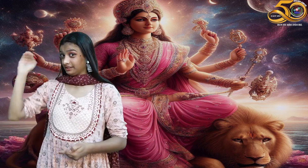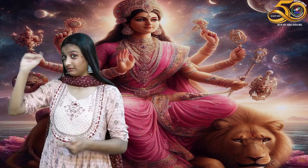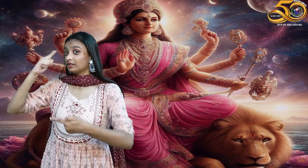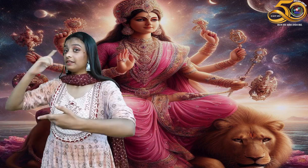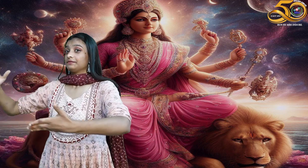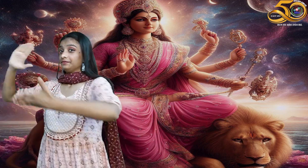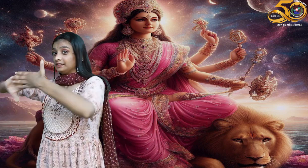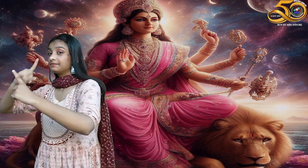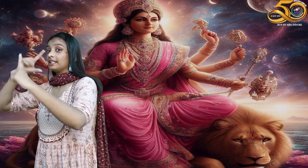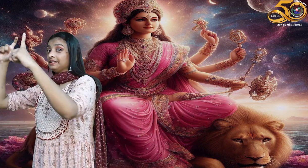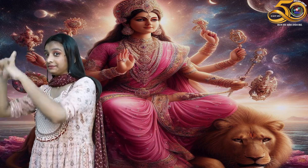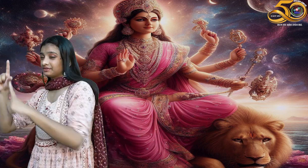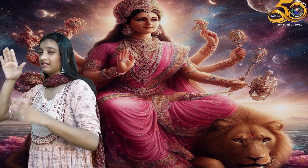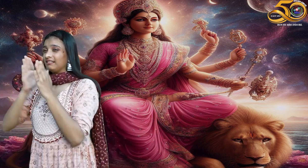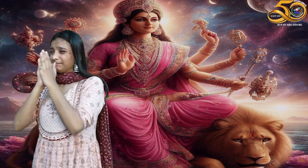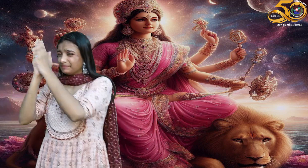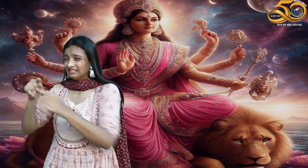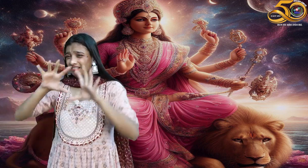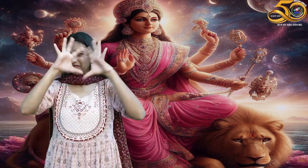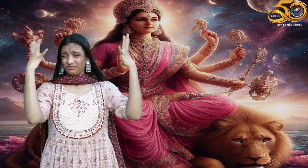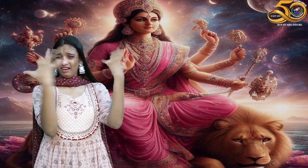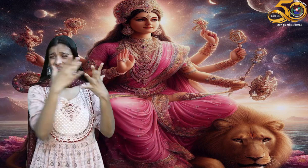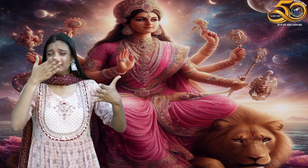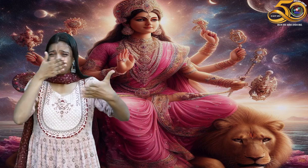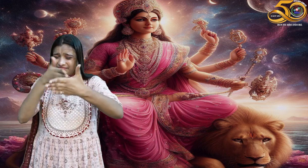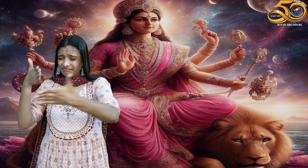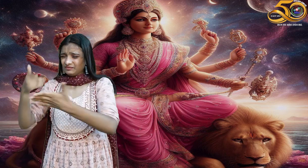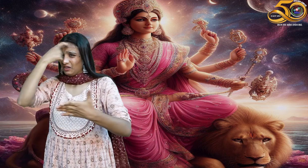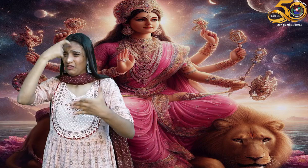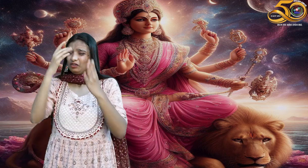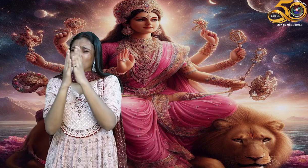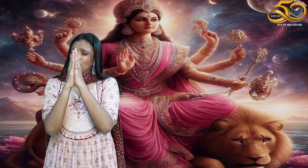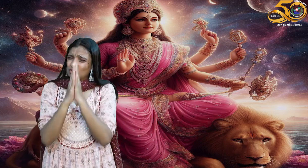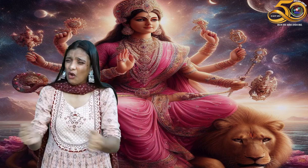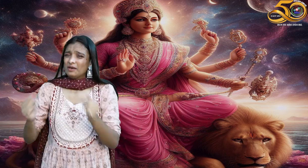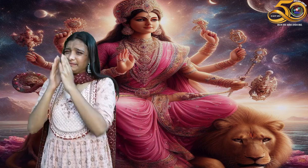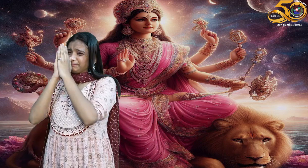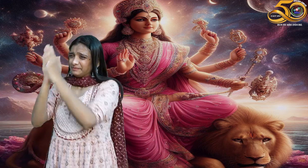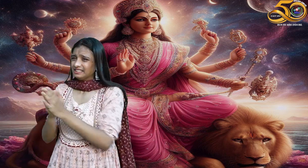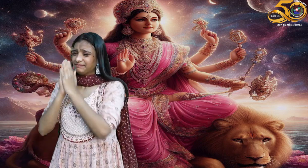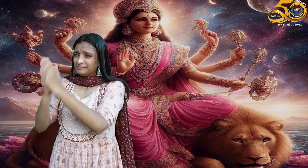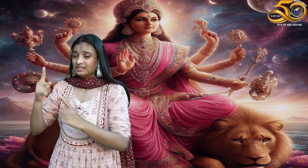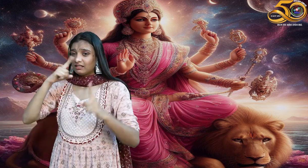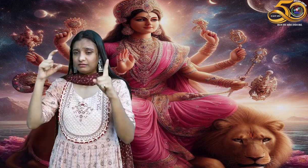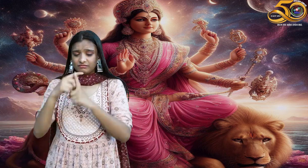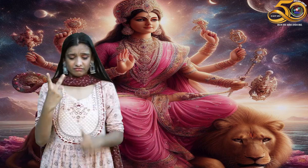हे मा माईशा सुन ने पुरे ब्रह्मान में त्राही मचा दी है तब मा क्रोधित हुई और